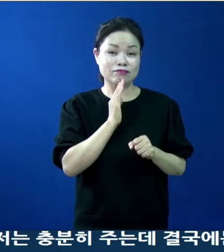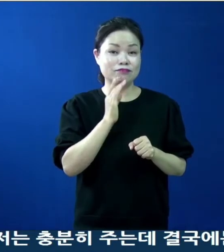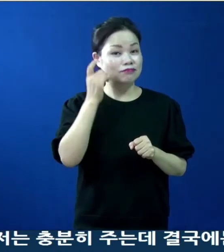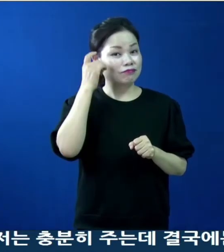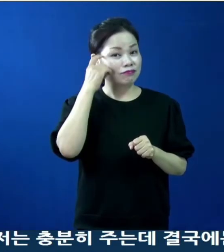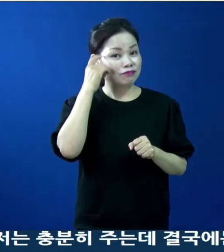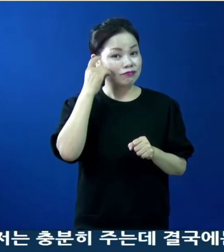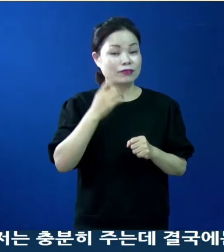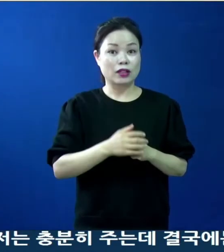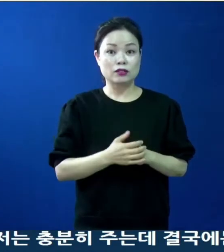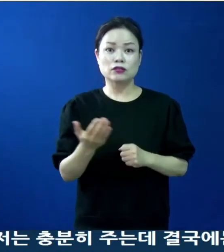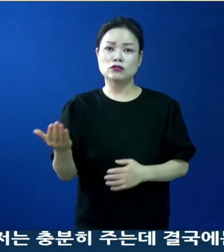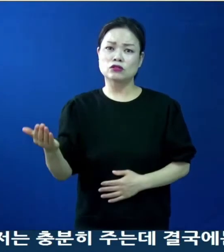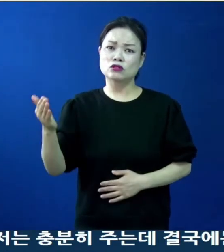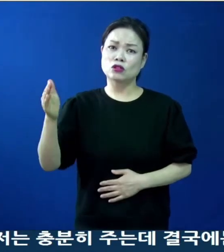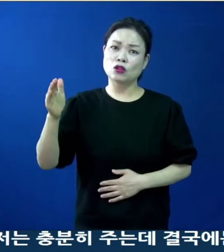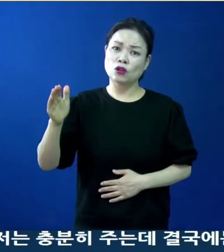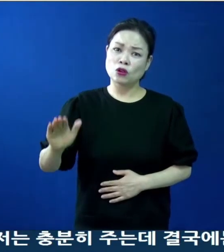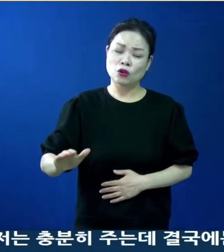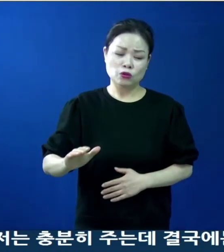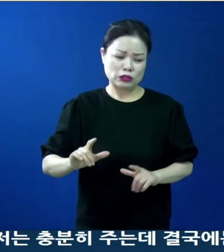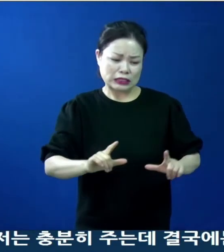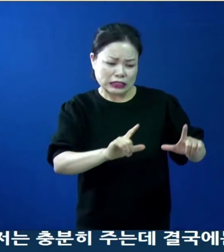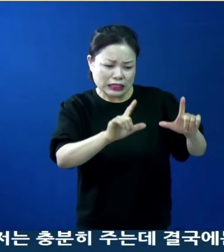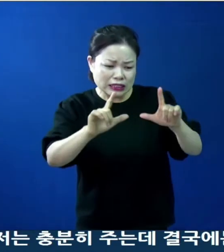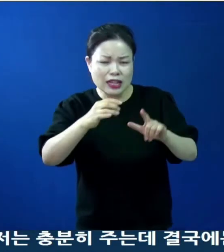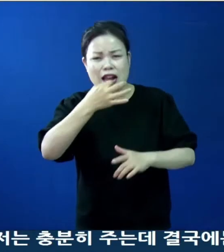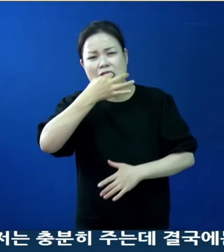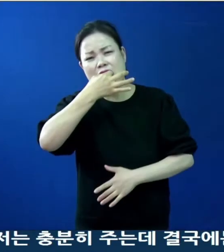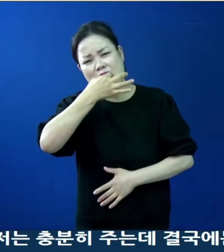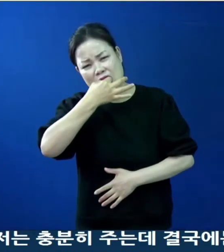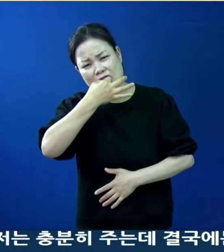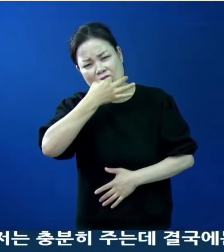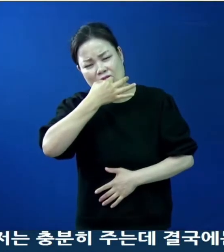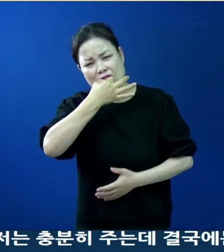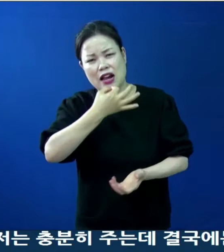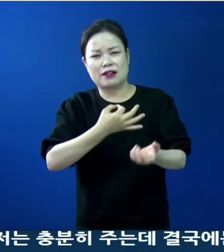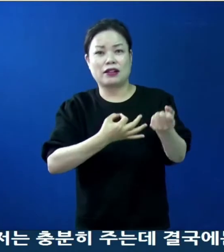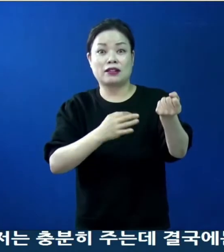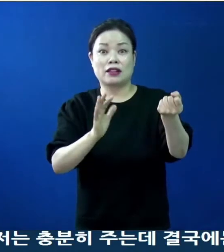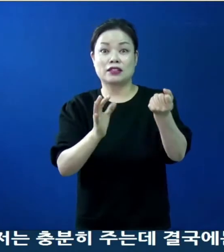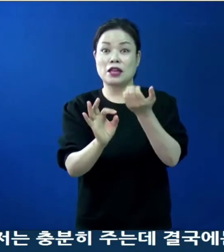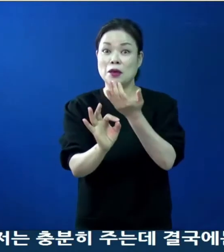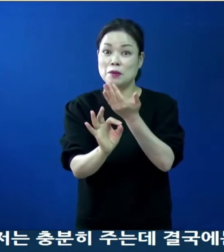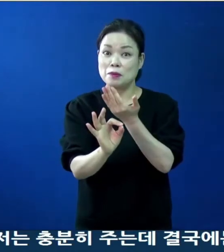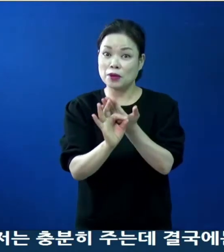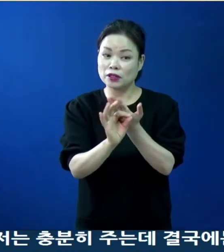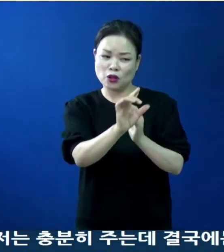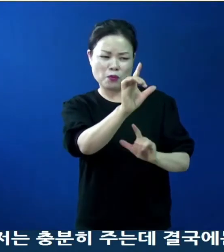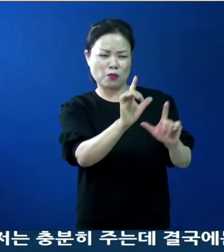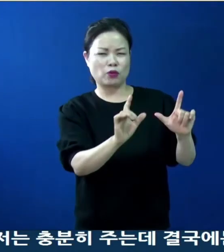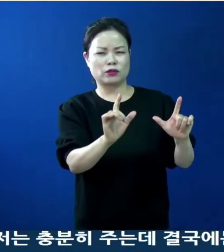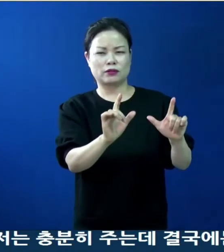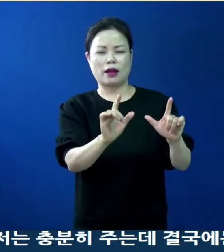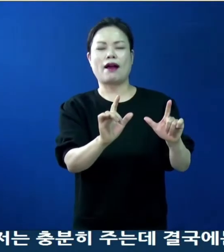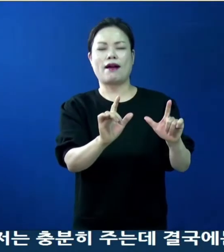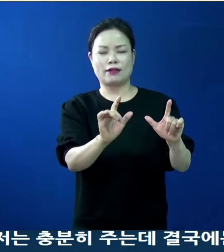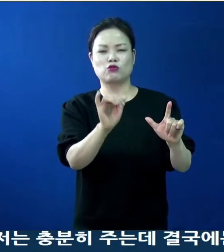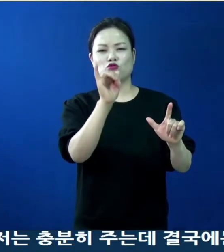있겠지만 생각하면서도 우리 삶에 이렇게 욕심을 갖게 되면은 이런 모습이